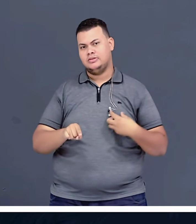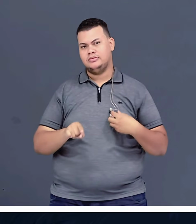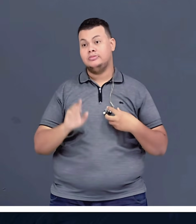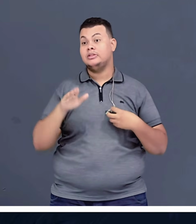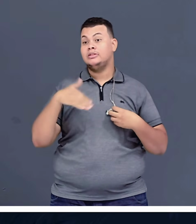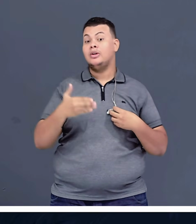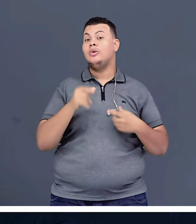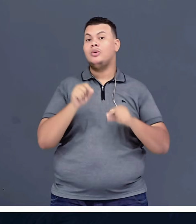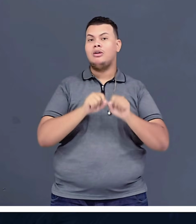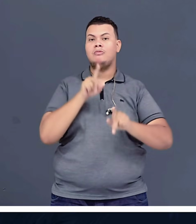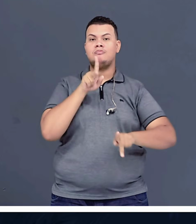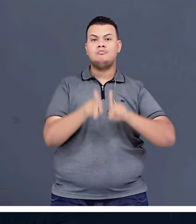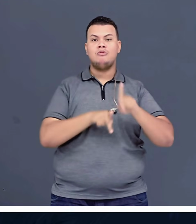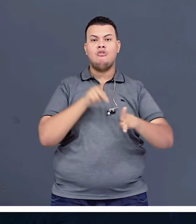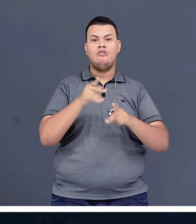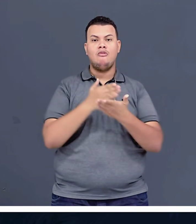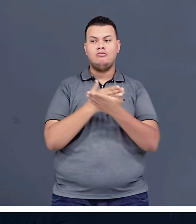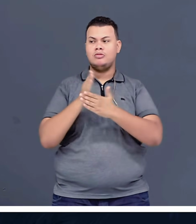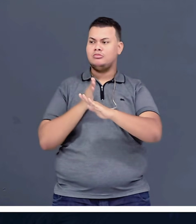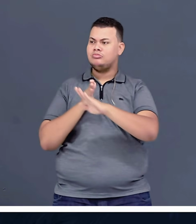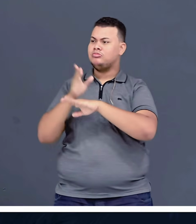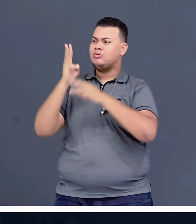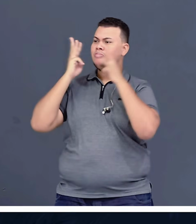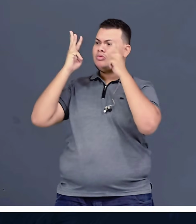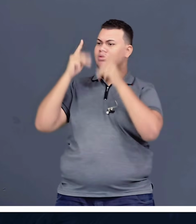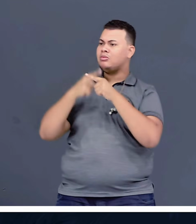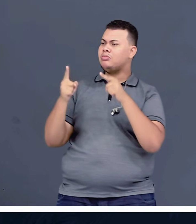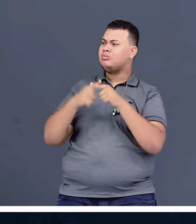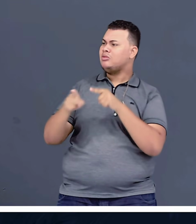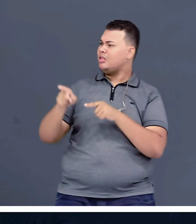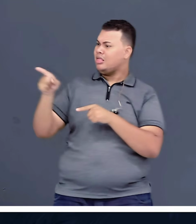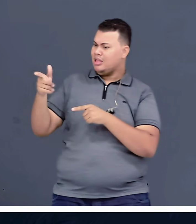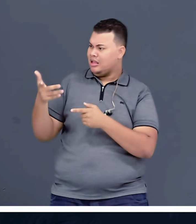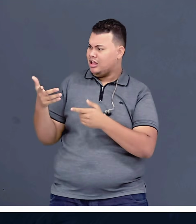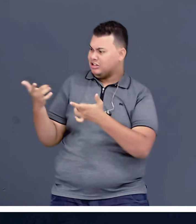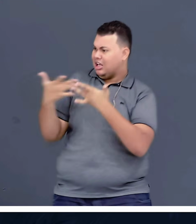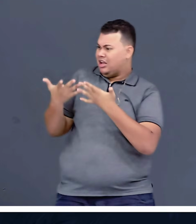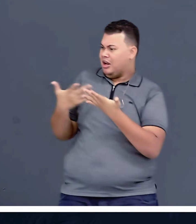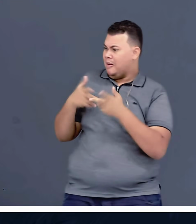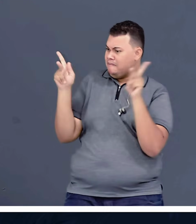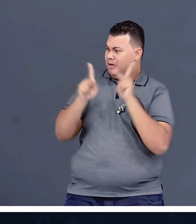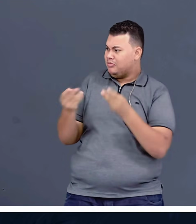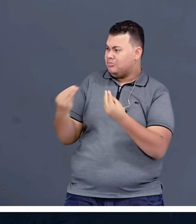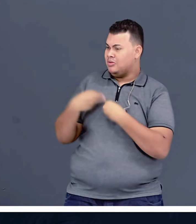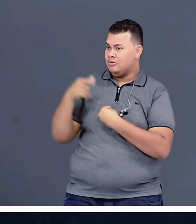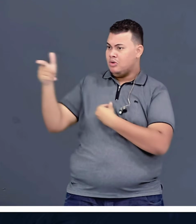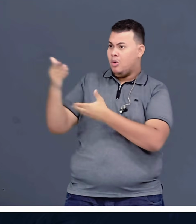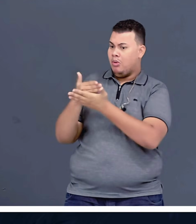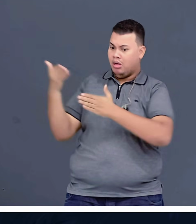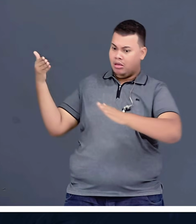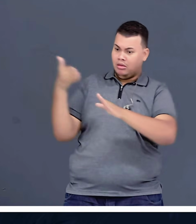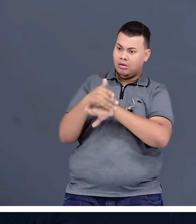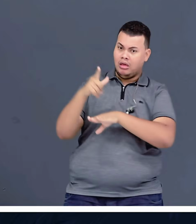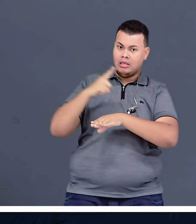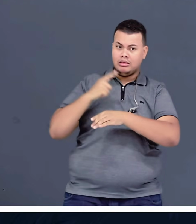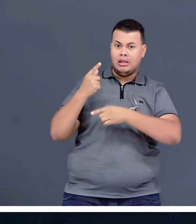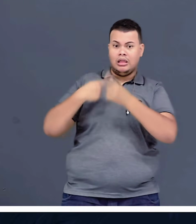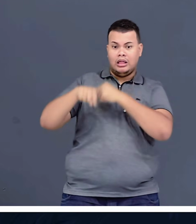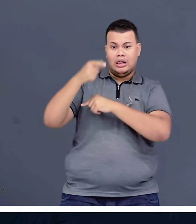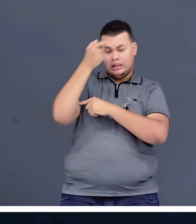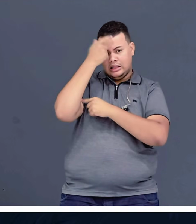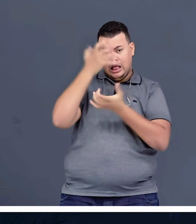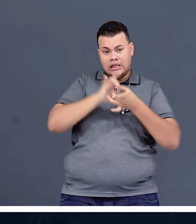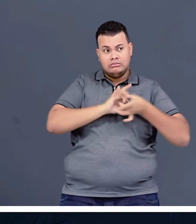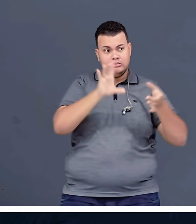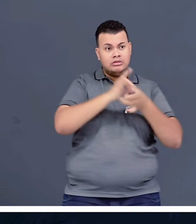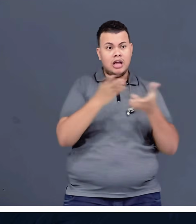Então o povo então vai reclamar com Moisés, né? Por que você não deixa a gente em paz? Você chegou aqui com essa ideia revolucionária de